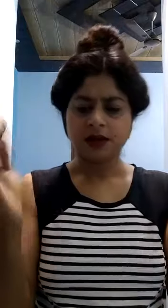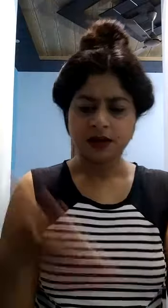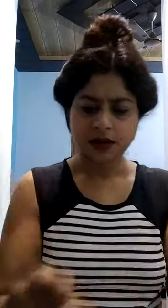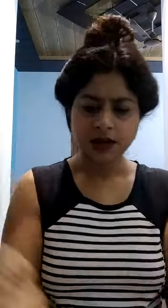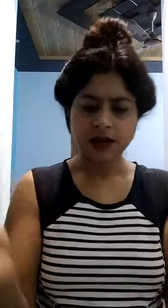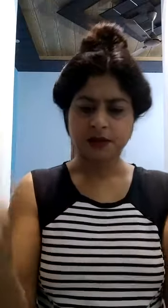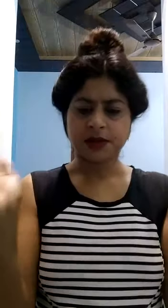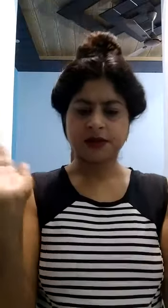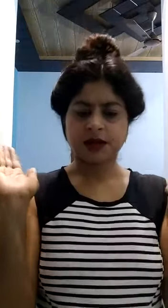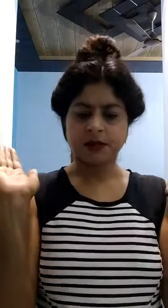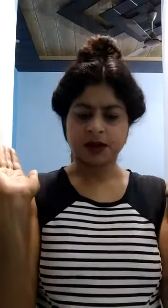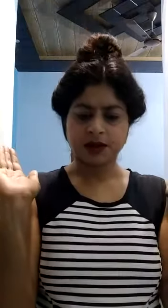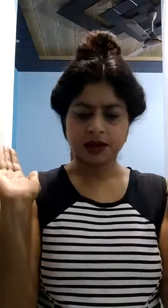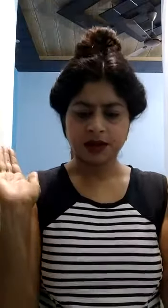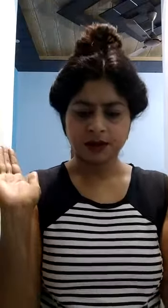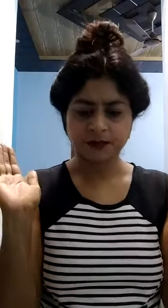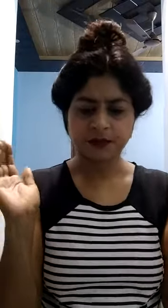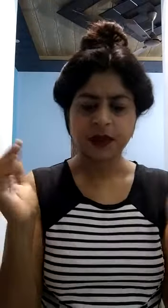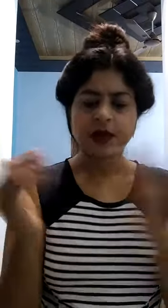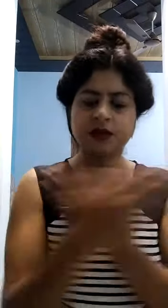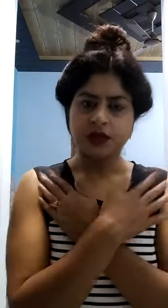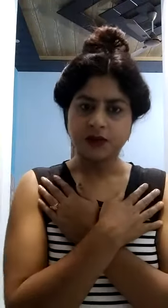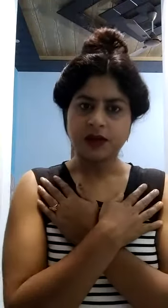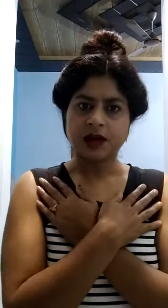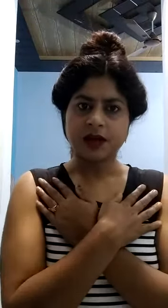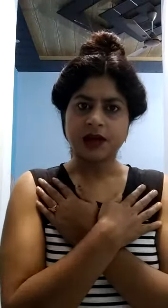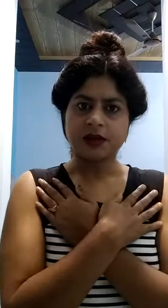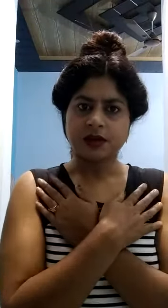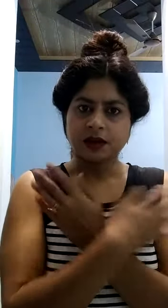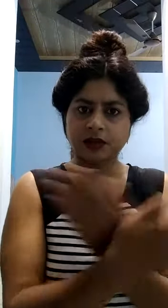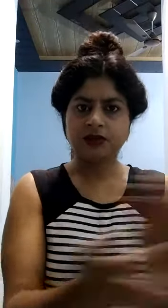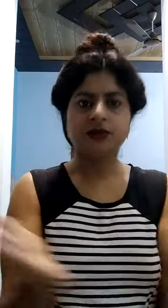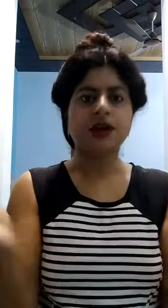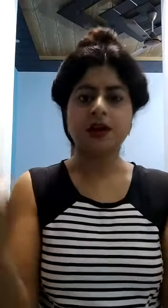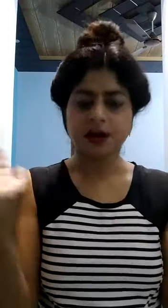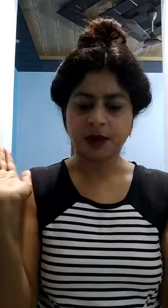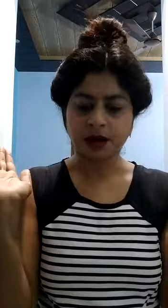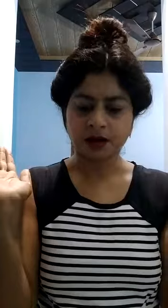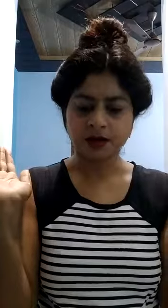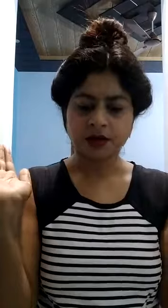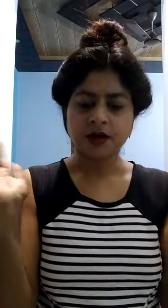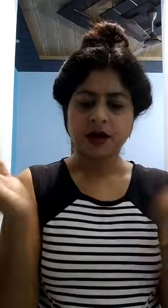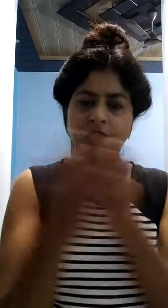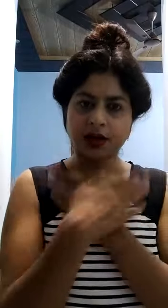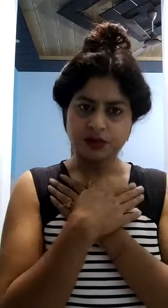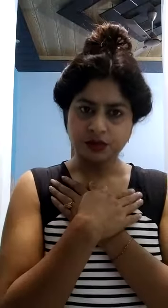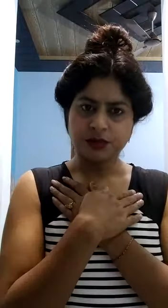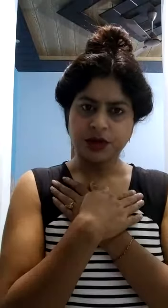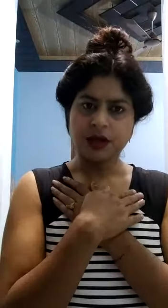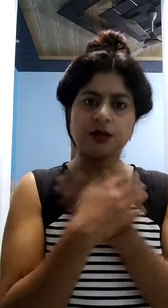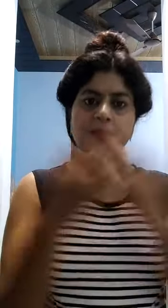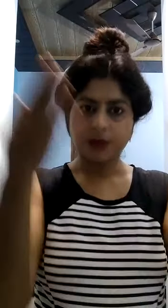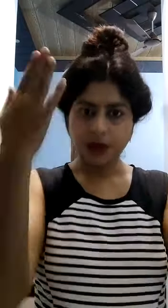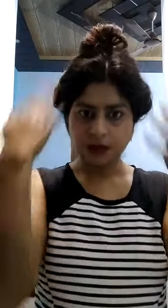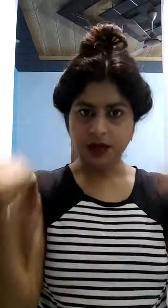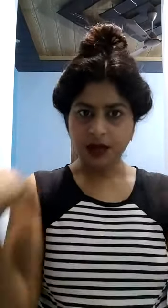युक्त श्याम तेरी जीवन का यह किस्सा मां गुड्डी और मैं हो